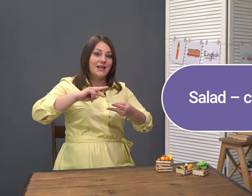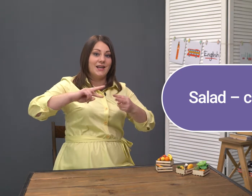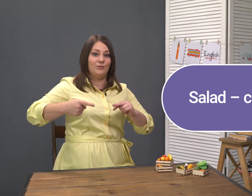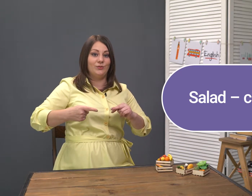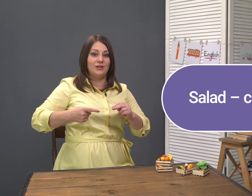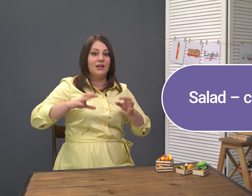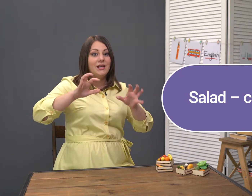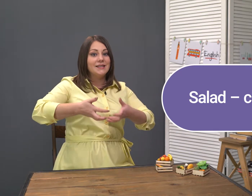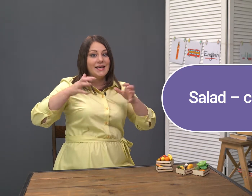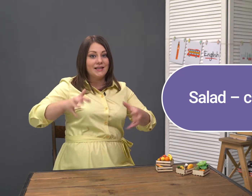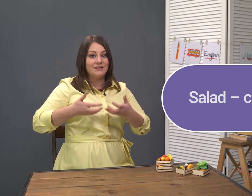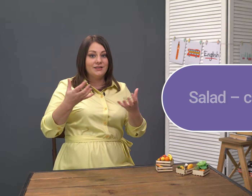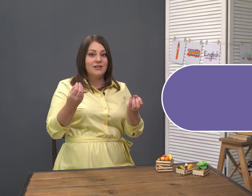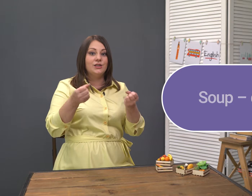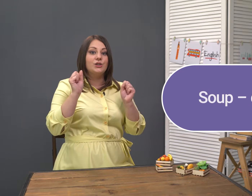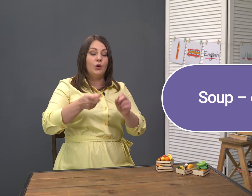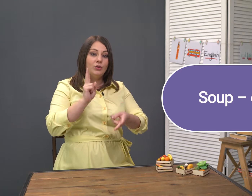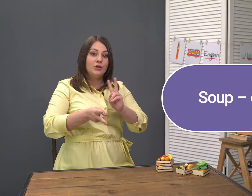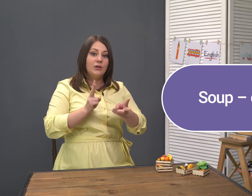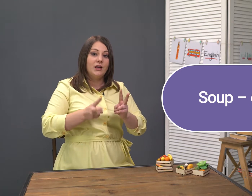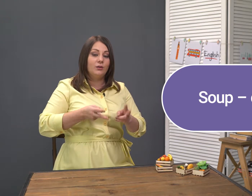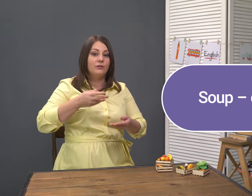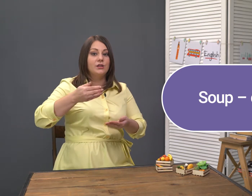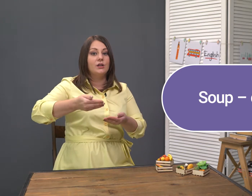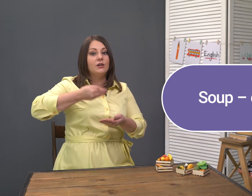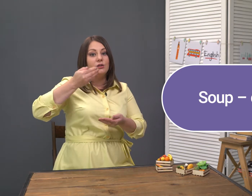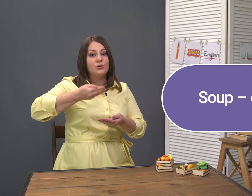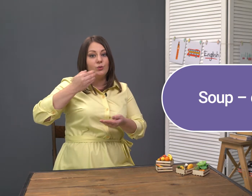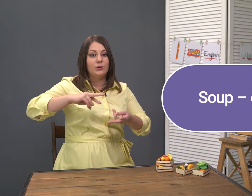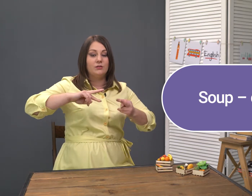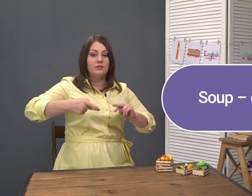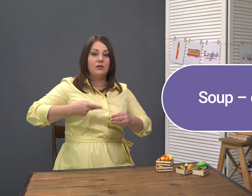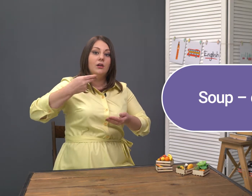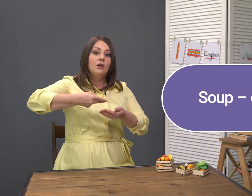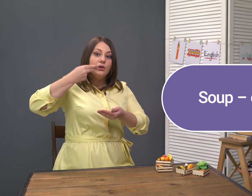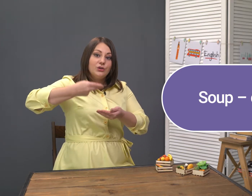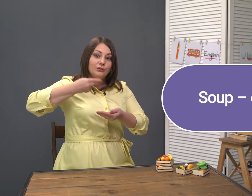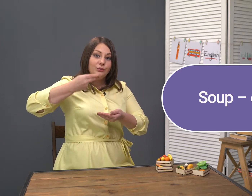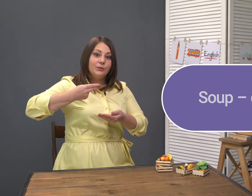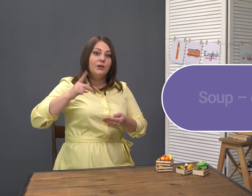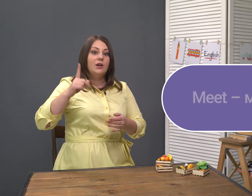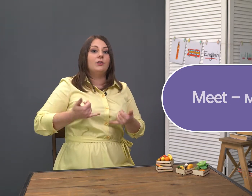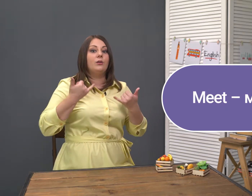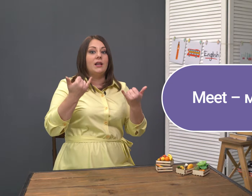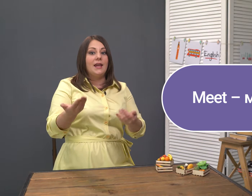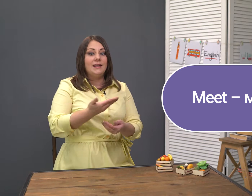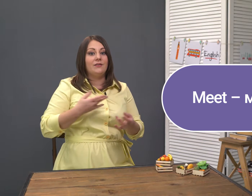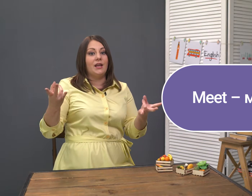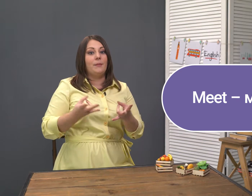салат будет salad. Еще можно приготовить суп. Суп. Но для этого нам